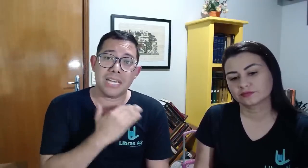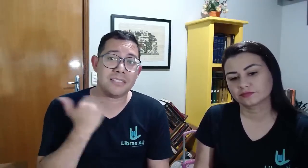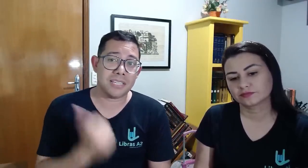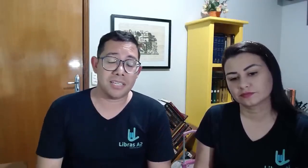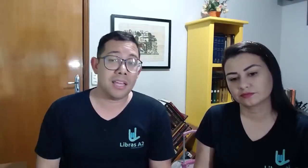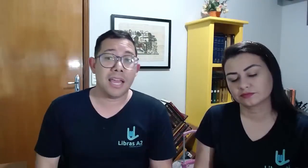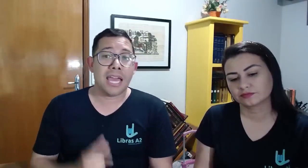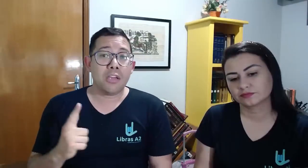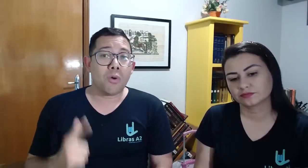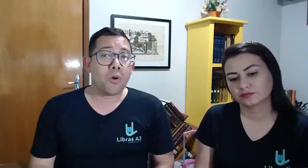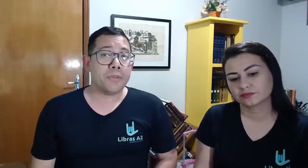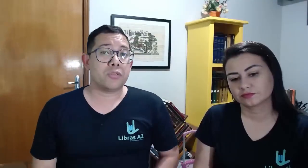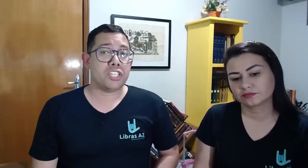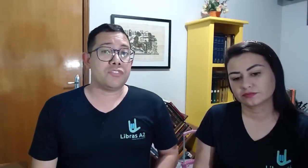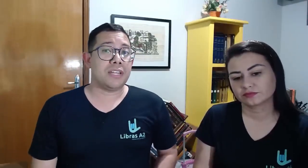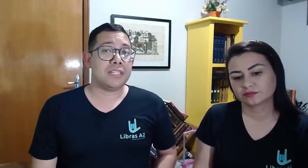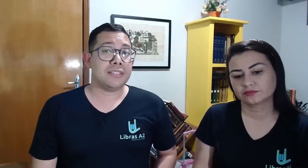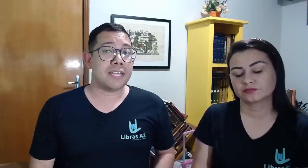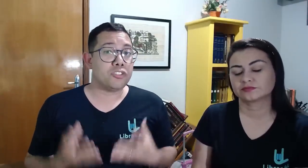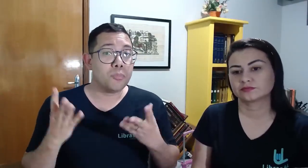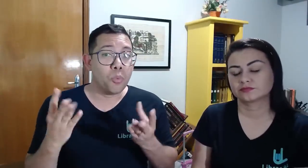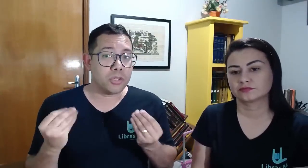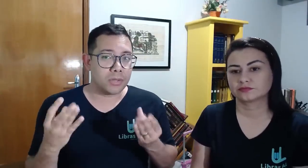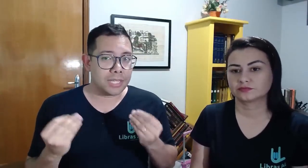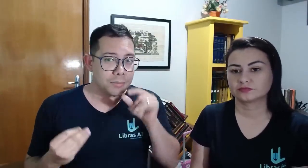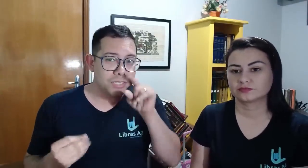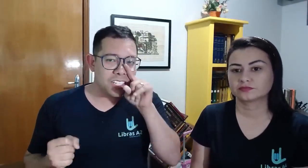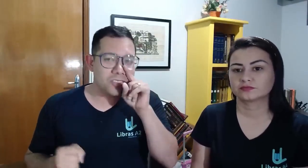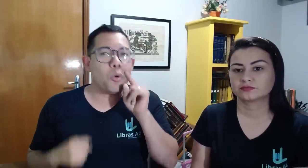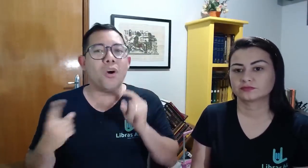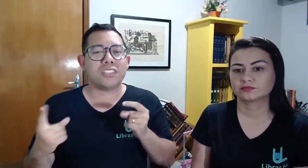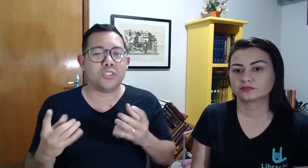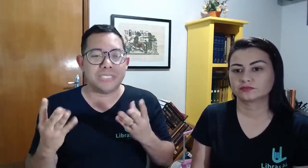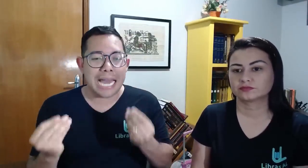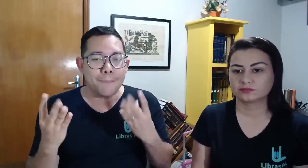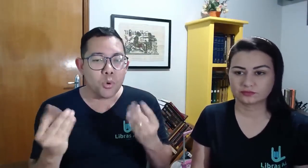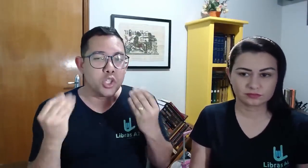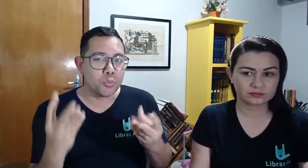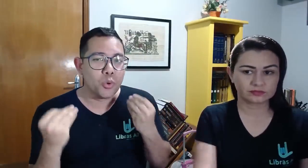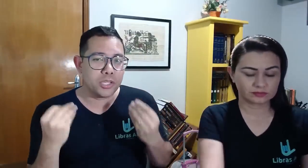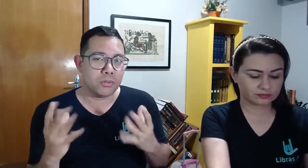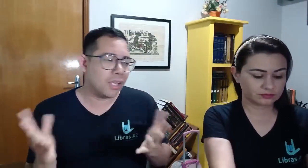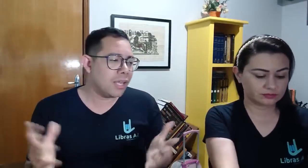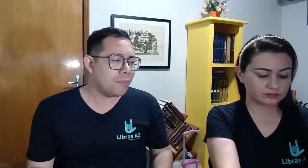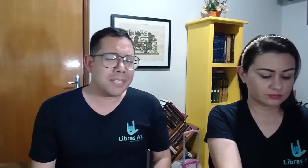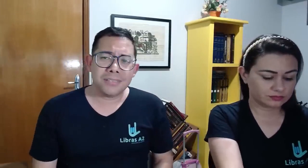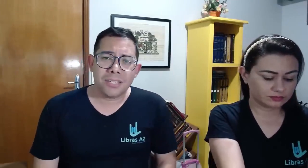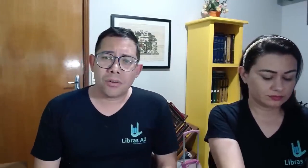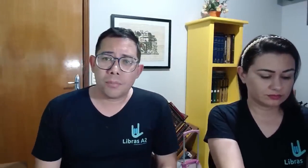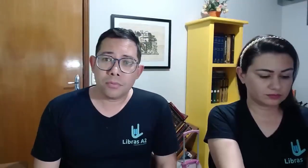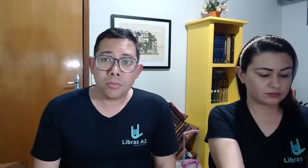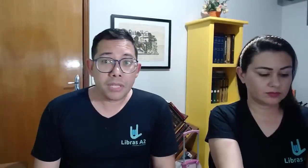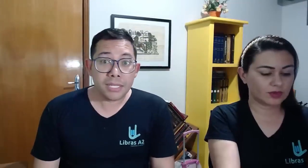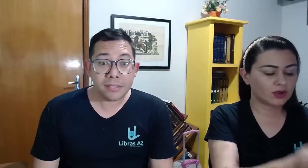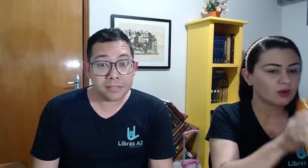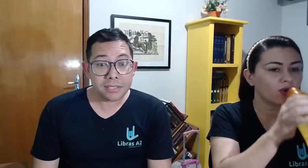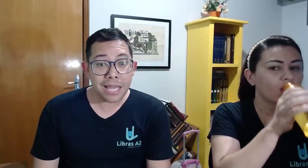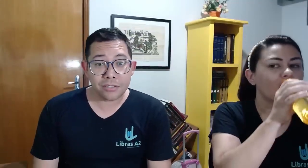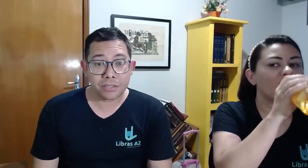isso aqui. É igual, pessoal, a gente fala esse sinal de muito, né? Tem muita gente que gosta de usar muito. Mas, olha, não tem necessidade, tá,